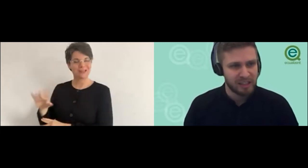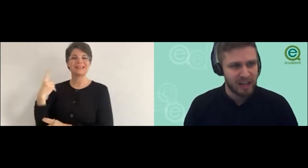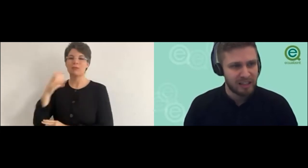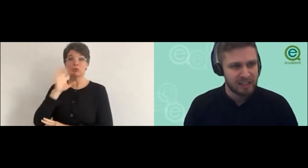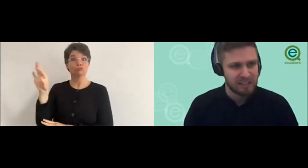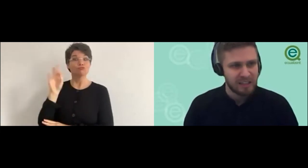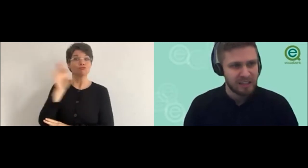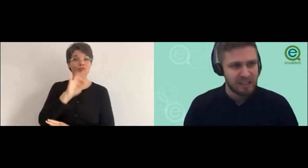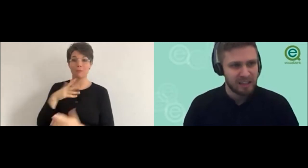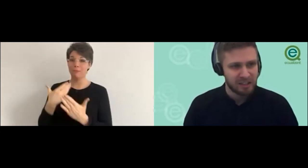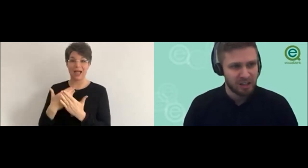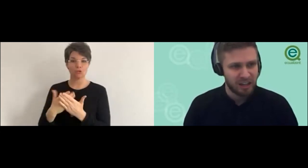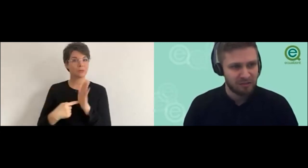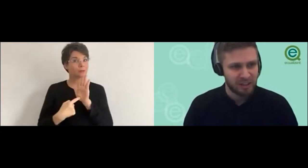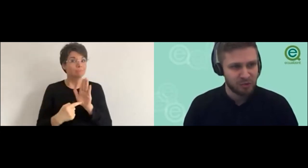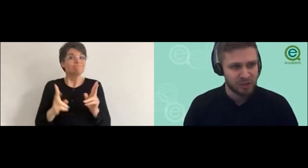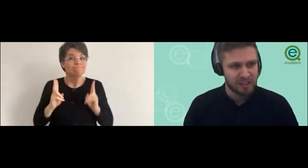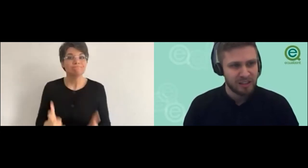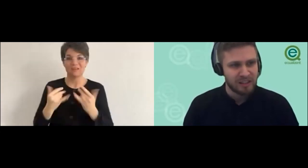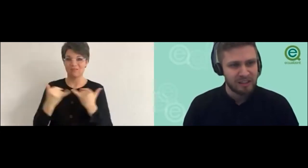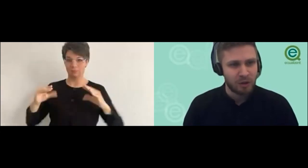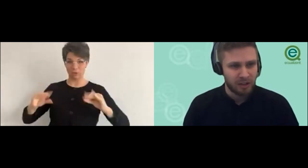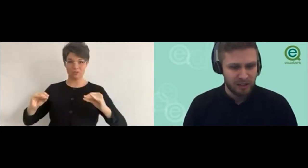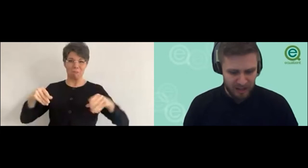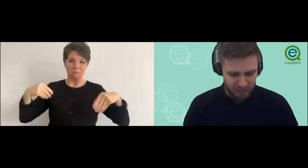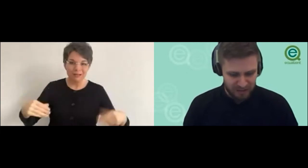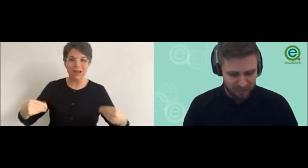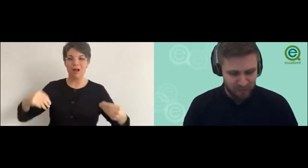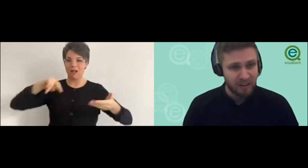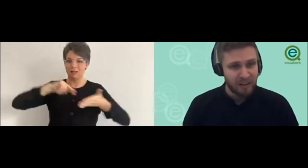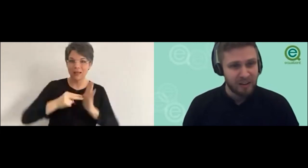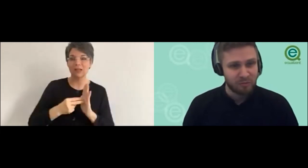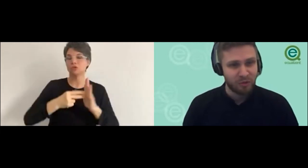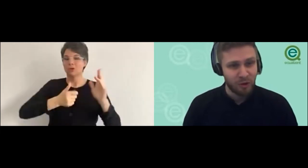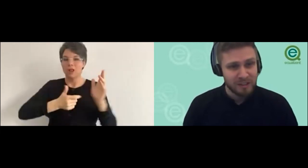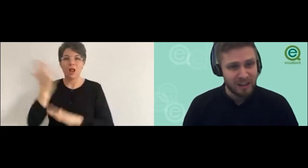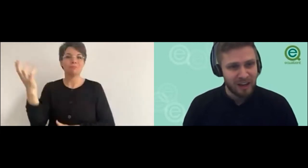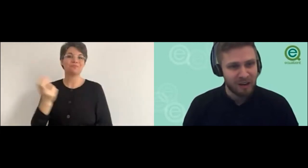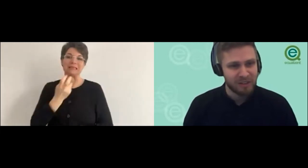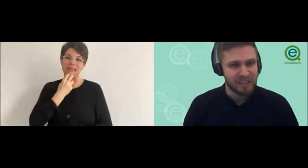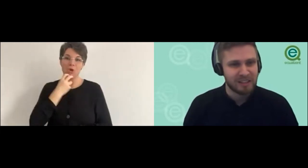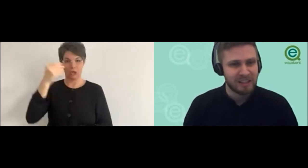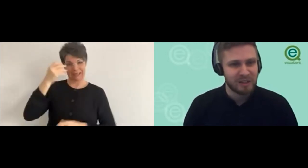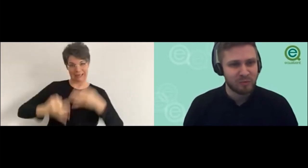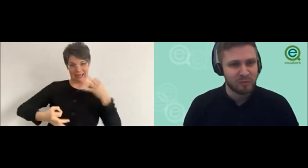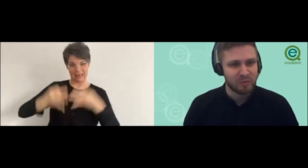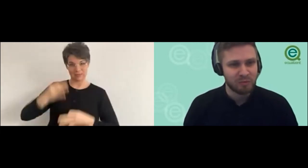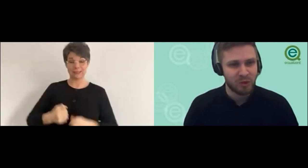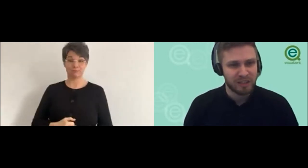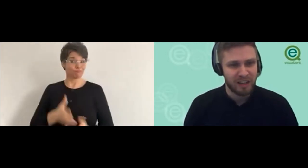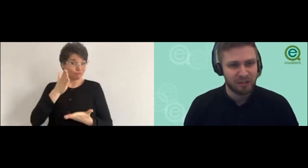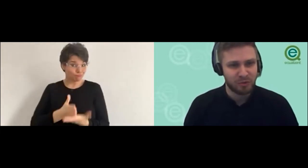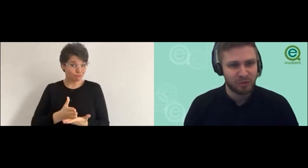also Materialien, technische Anwendungen, E-Learning Games. Folgend danach haben wir dann